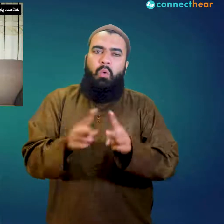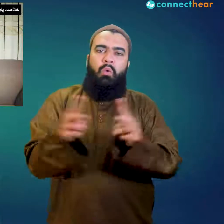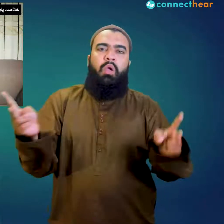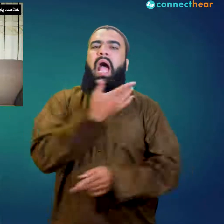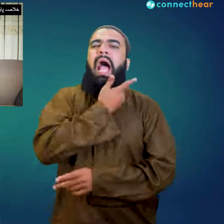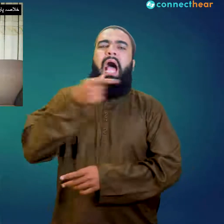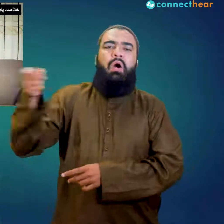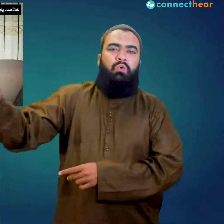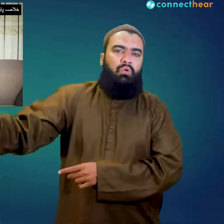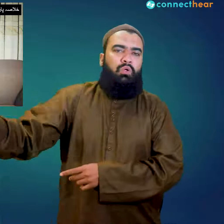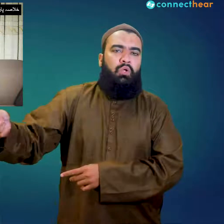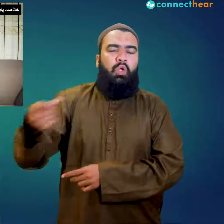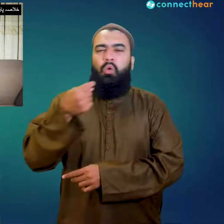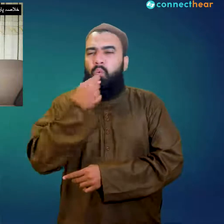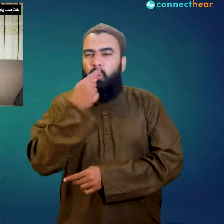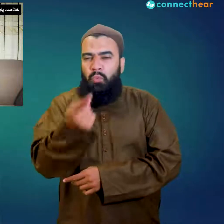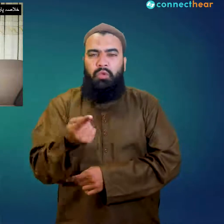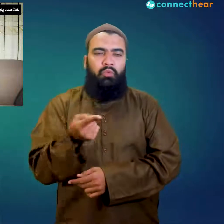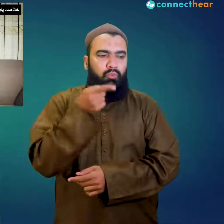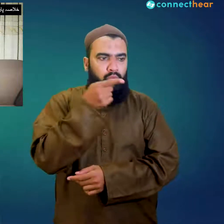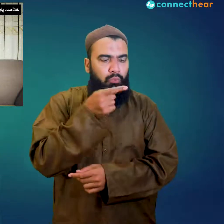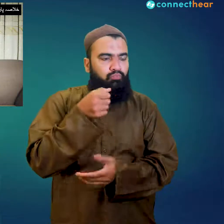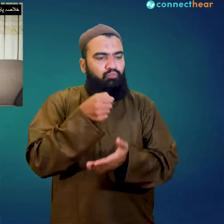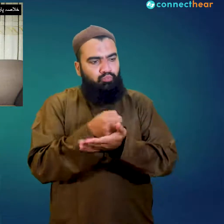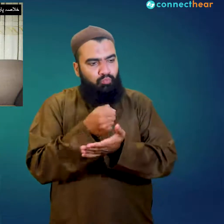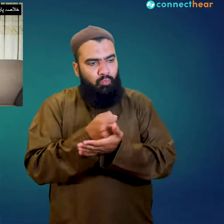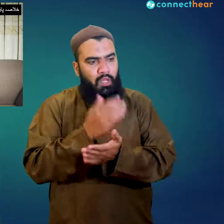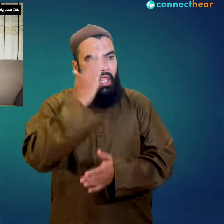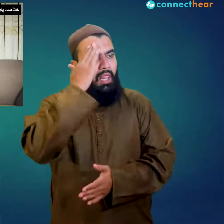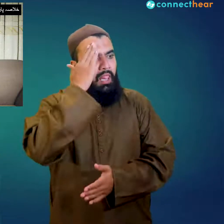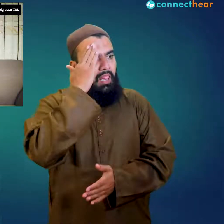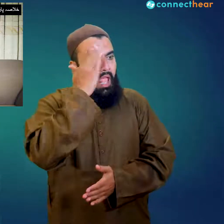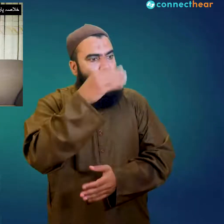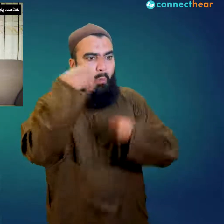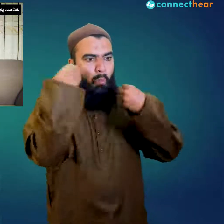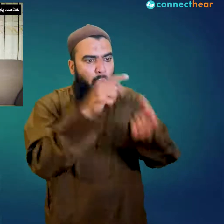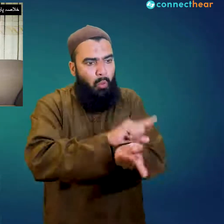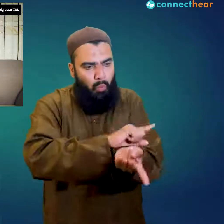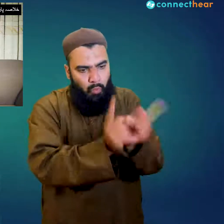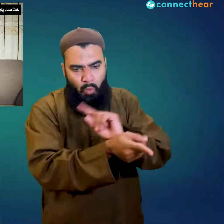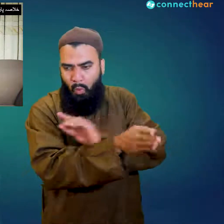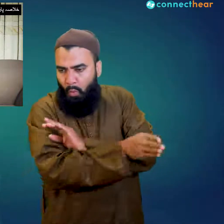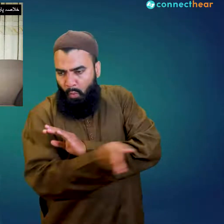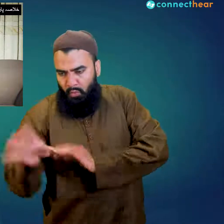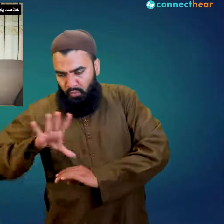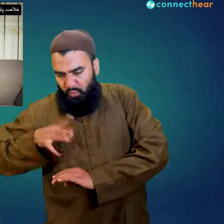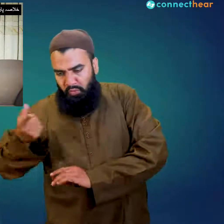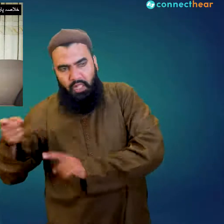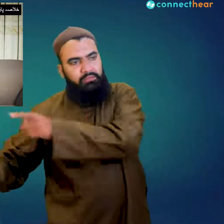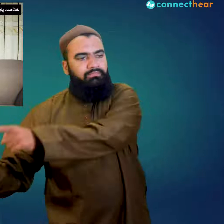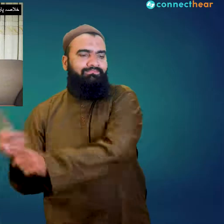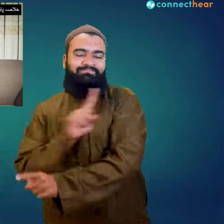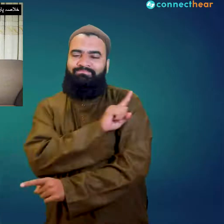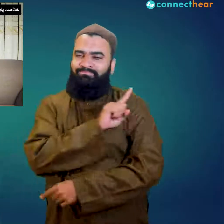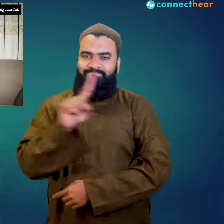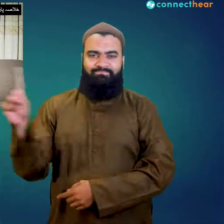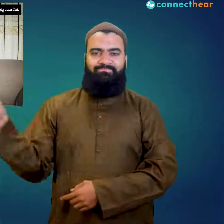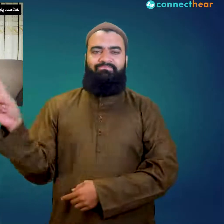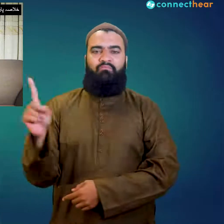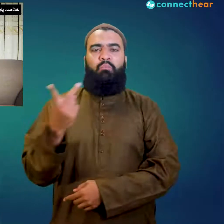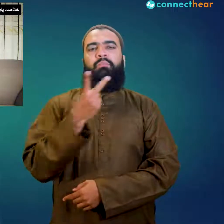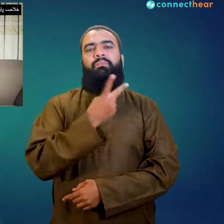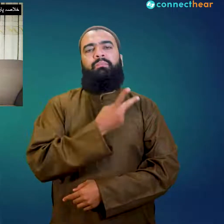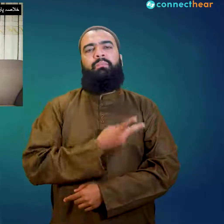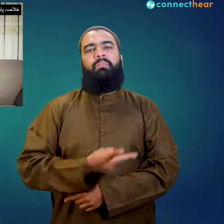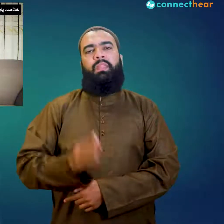سے پھر گئے، ان کی باتوں میں آ کر دین سے تم پھر گئے، تو تم بہت بڑے خسارے کے اندر آ جاؤ گے۔ تو اس خسارے